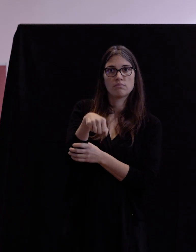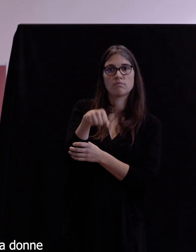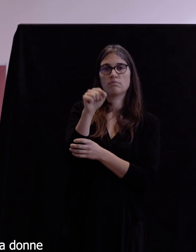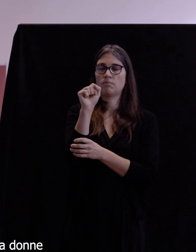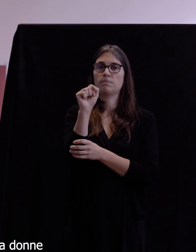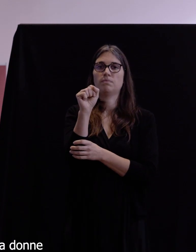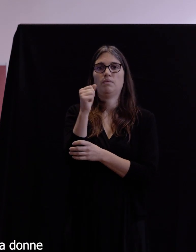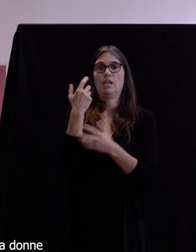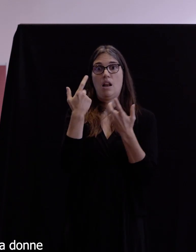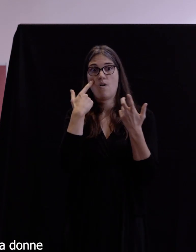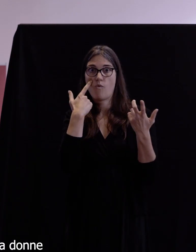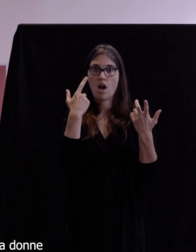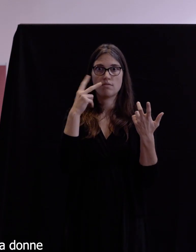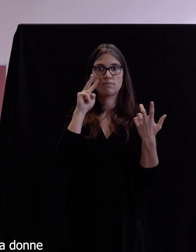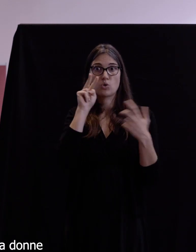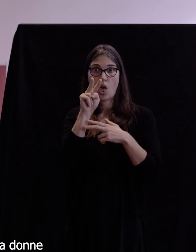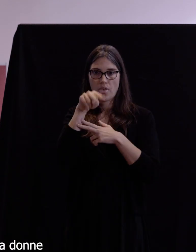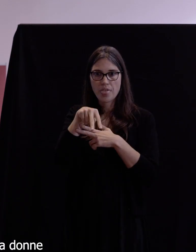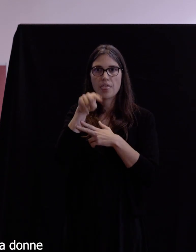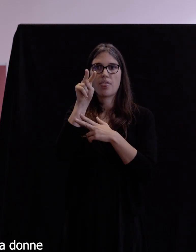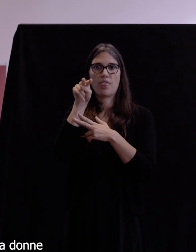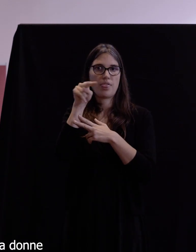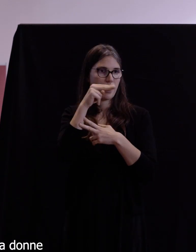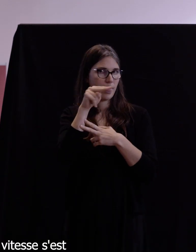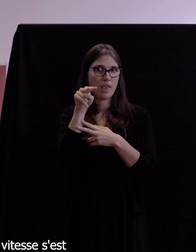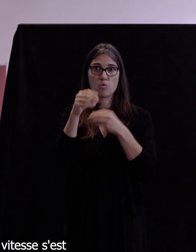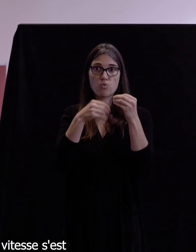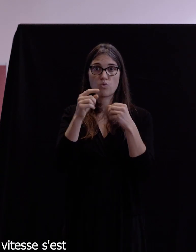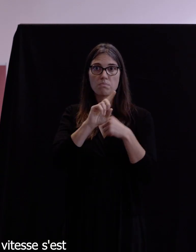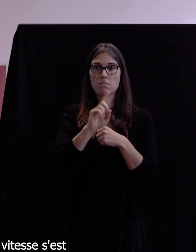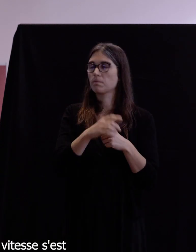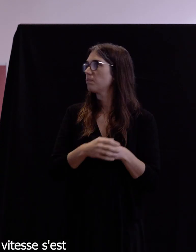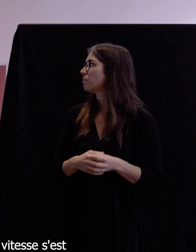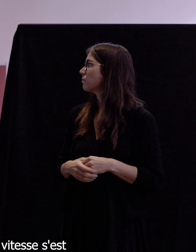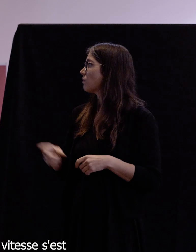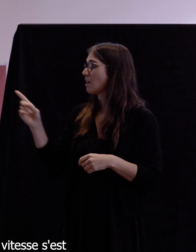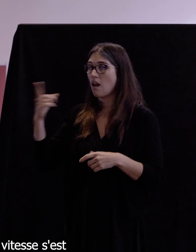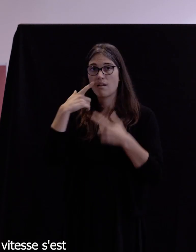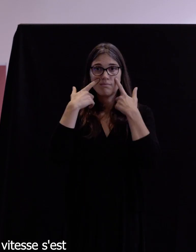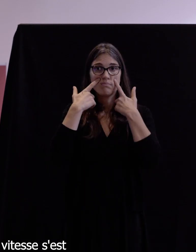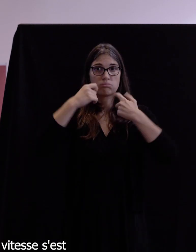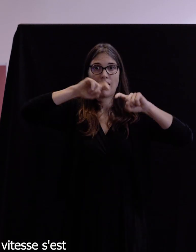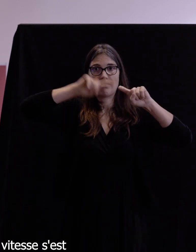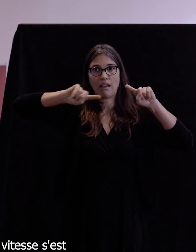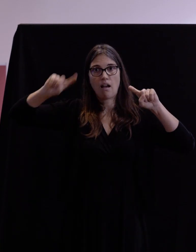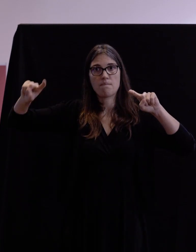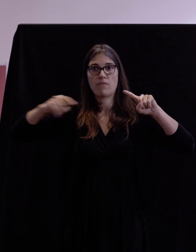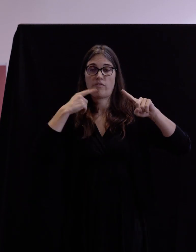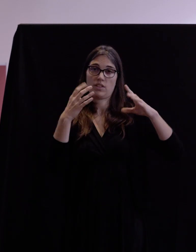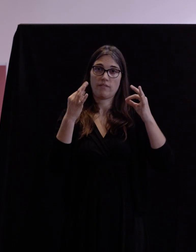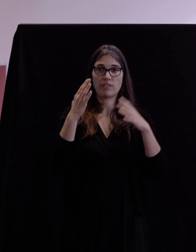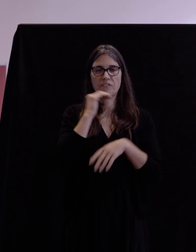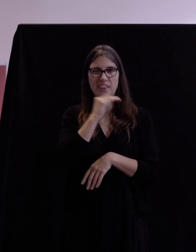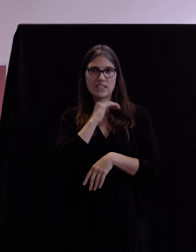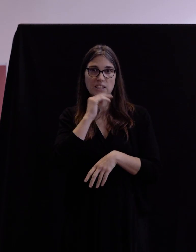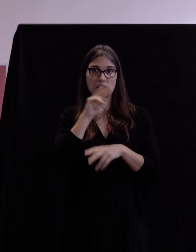latéraux. Et en fait, ça donne ce petit diagramme qui dit, en fait, à quelle vitesse s'est déplacé l'œil par rapport à ma tête.